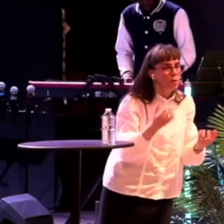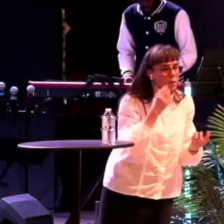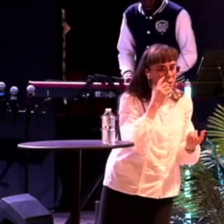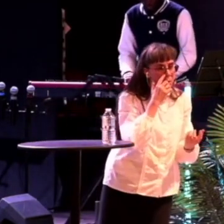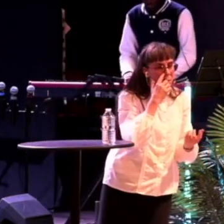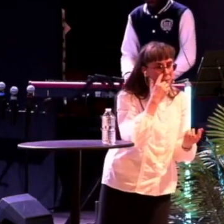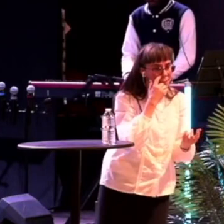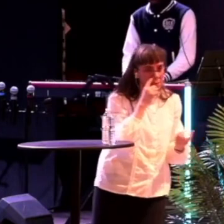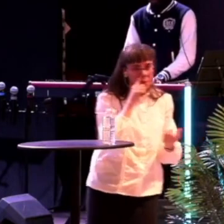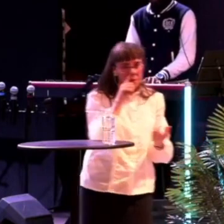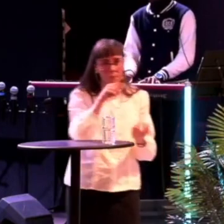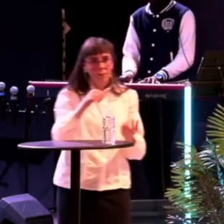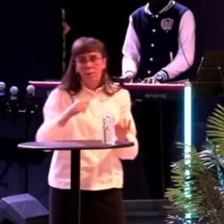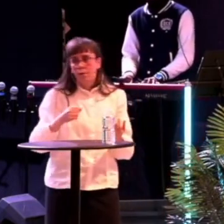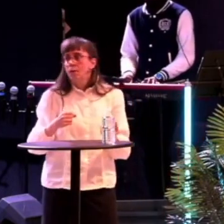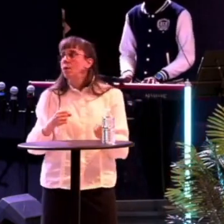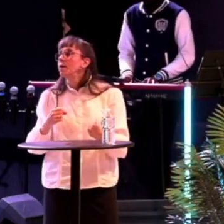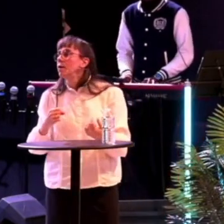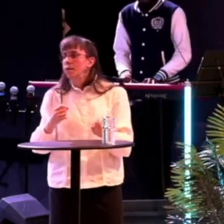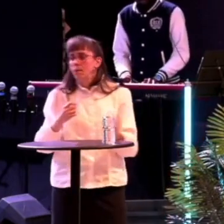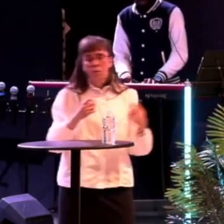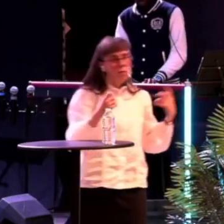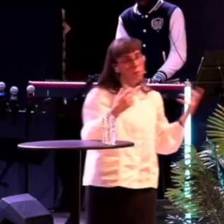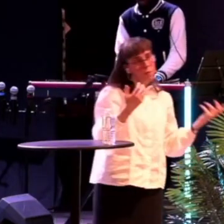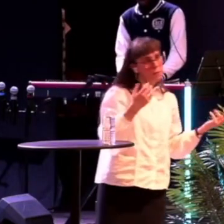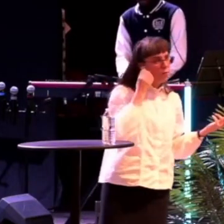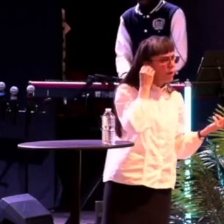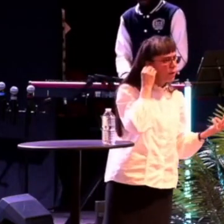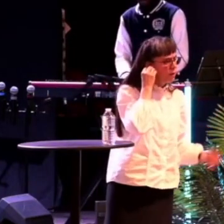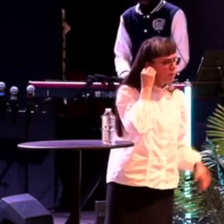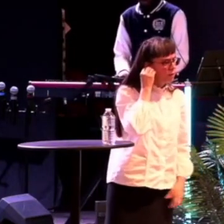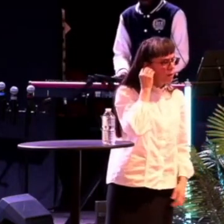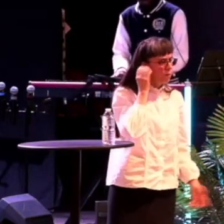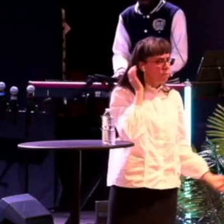de l'Armageddon. La grande bataille de l'Armageddon. The big battle of